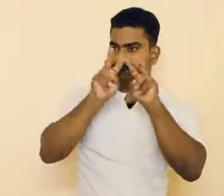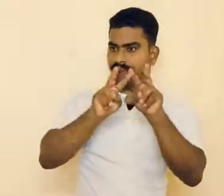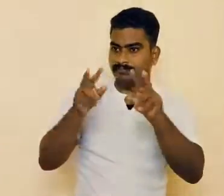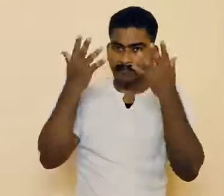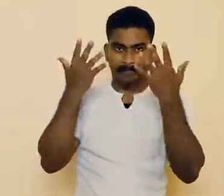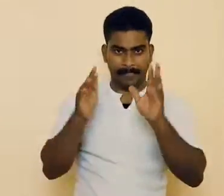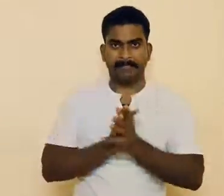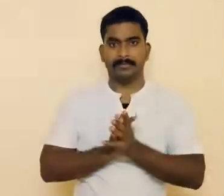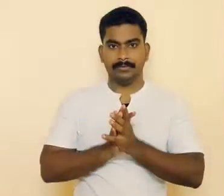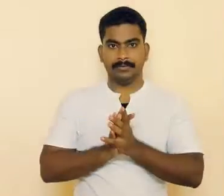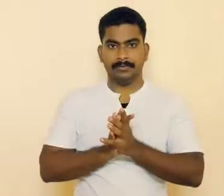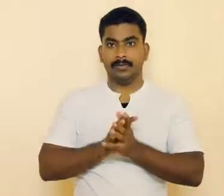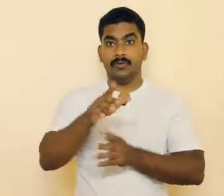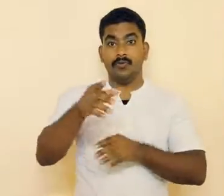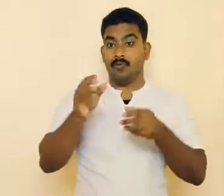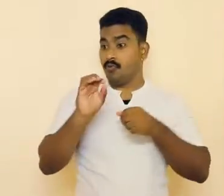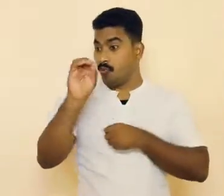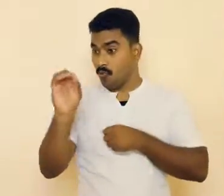ദുരന്തഭൂമി